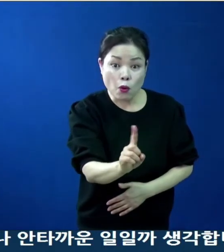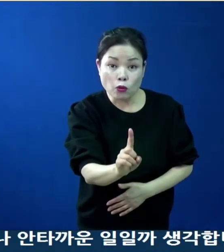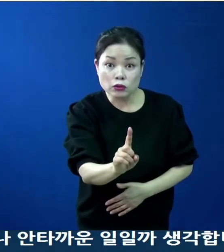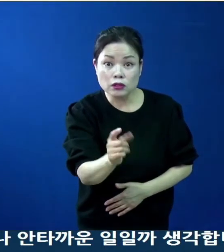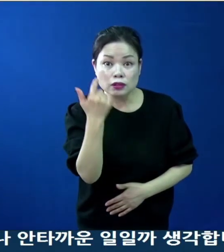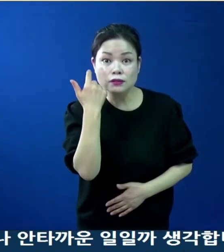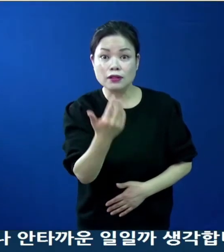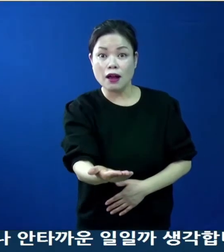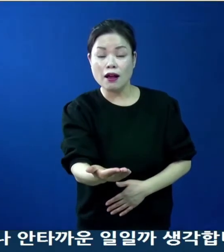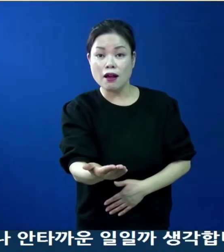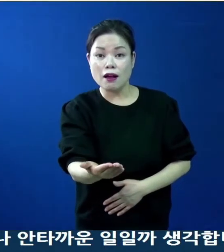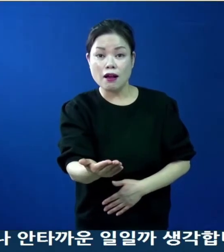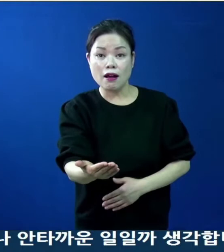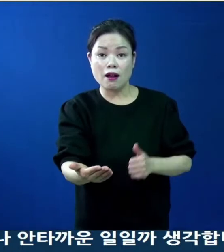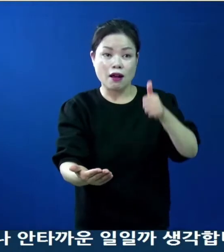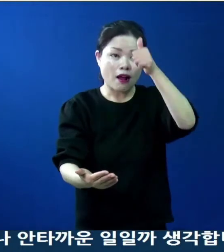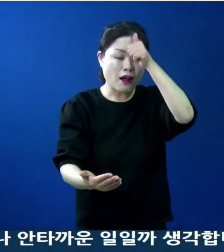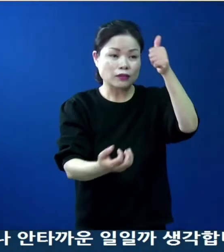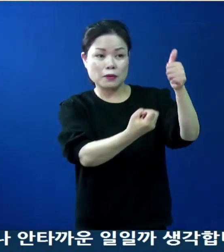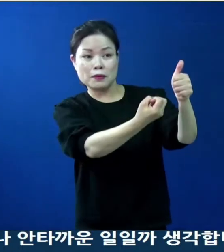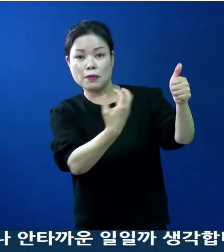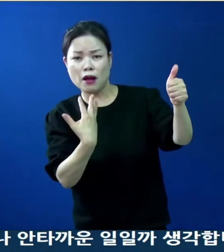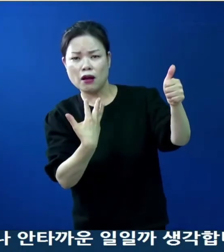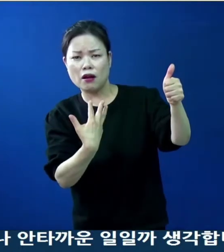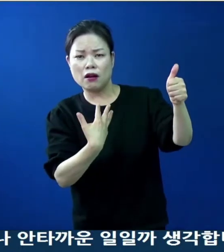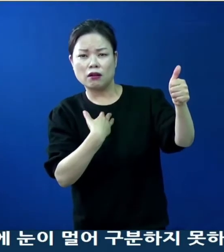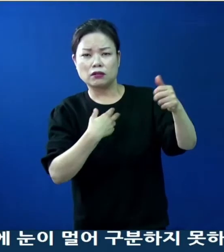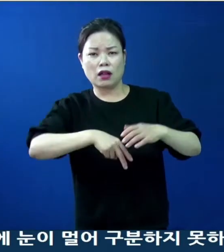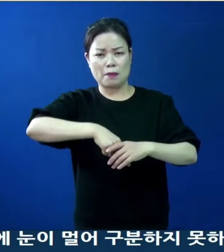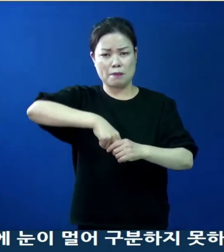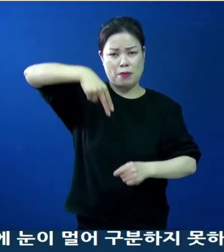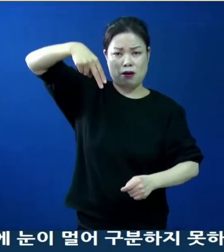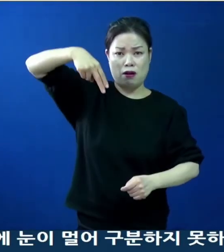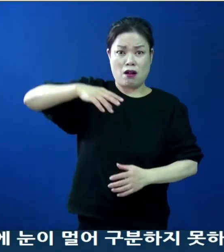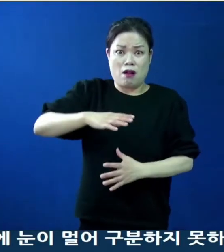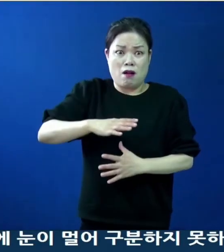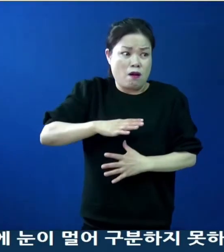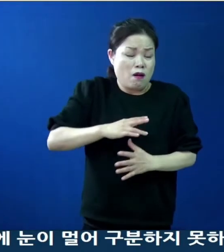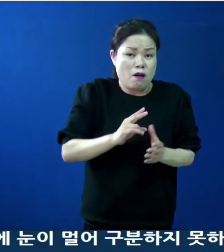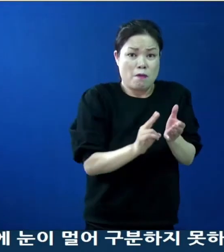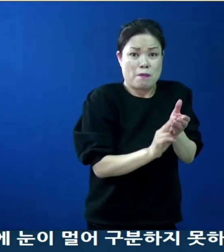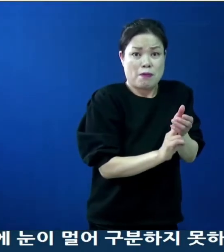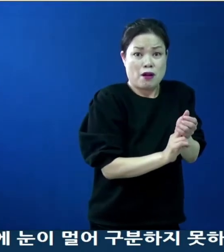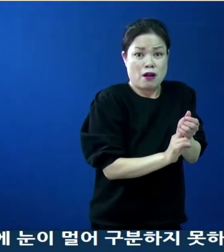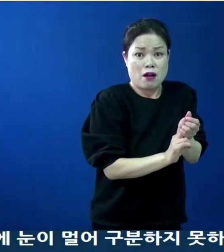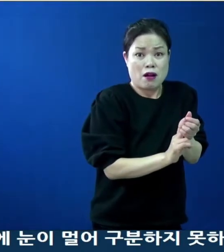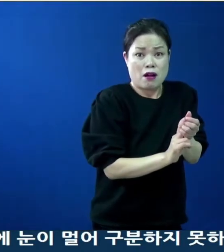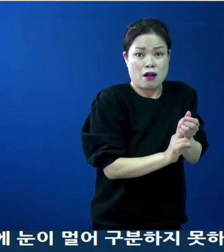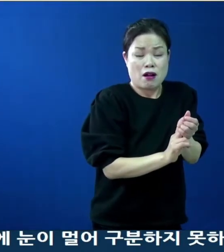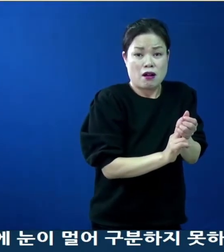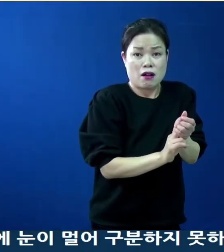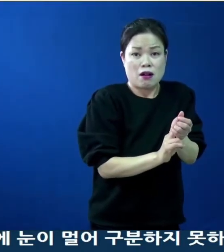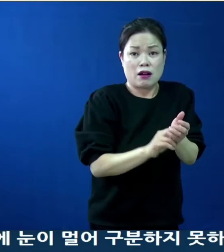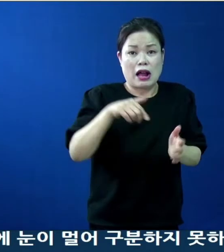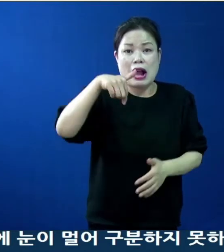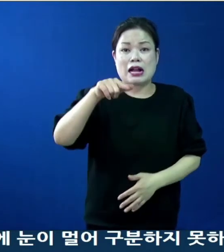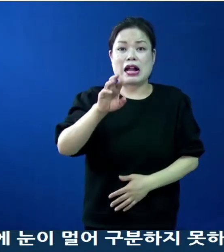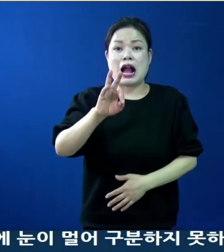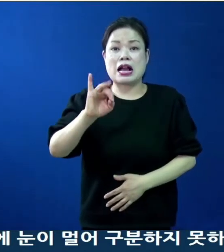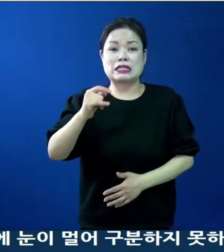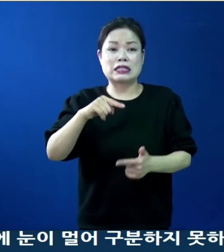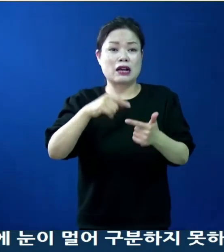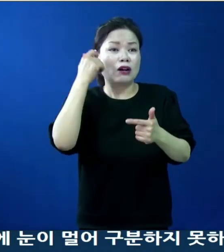있느냐? 아담이 뭐라고 얘기합니까? 내가 벗었으므로 두려워서 숨었나이다. 가인에게도 물어봅니다.